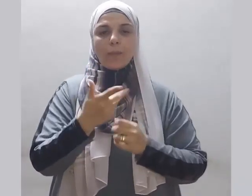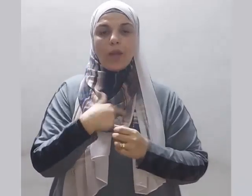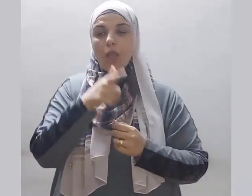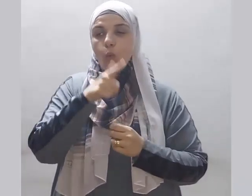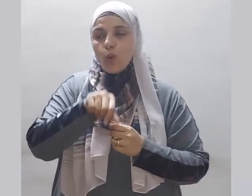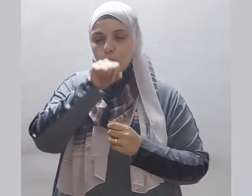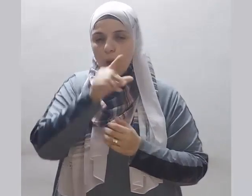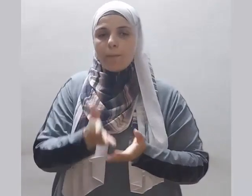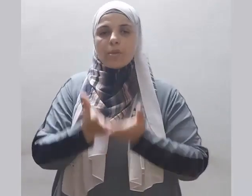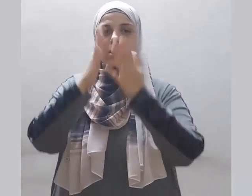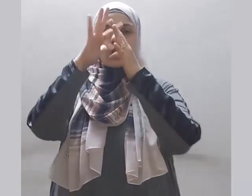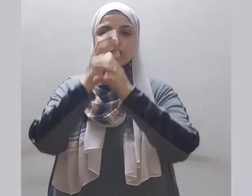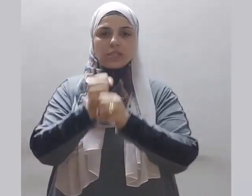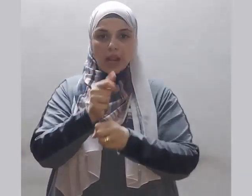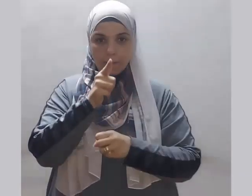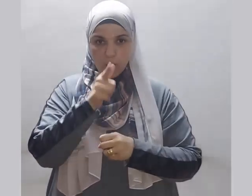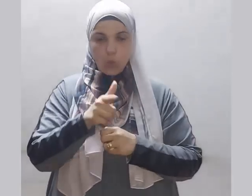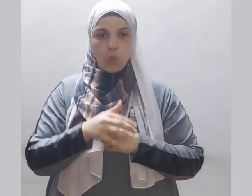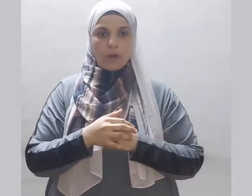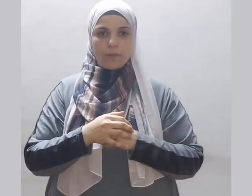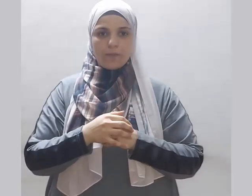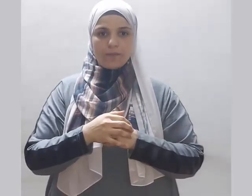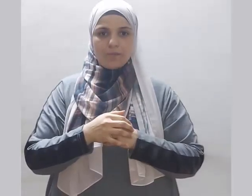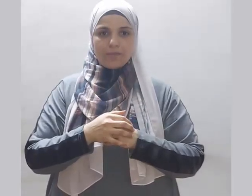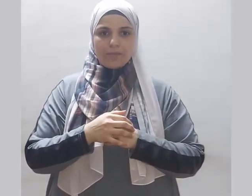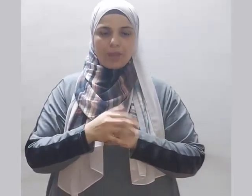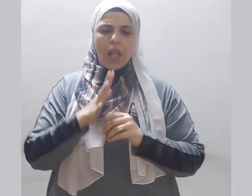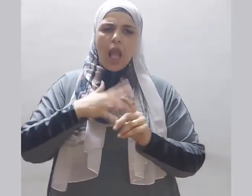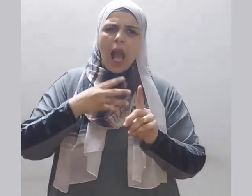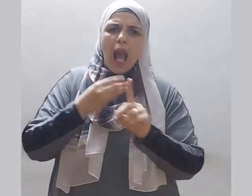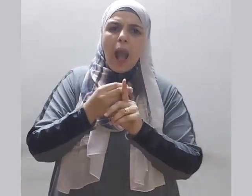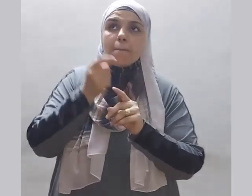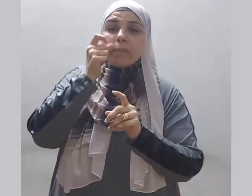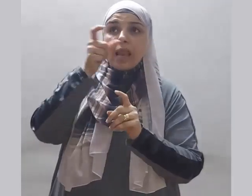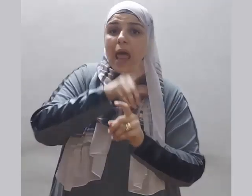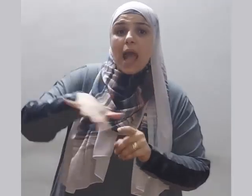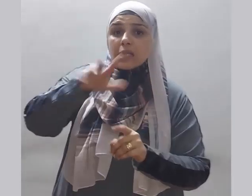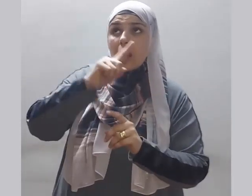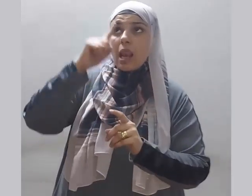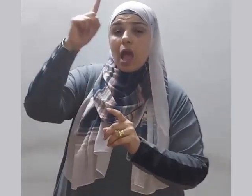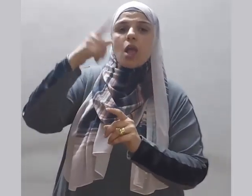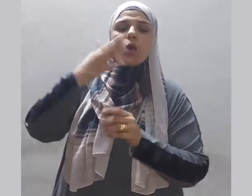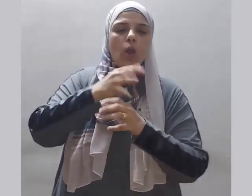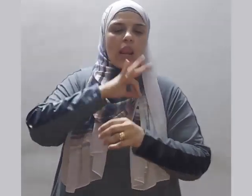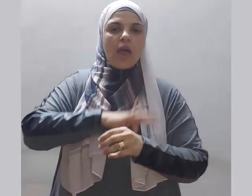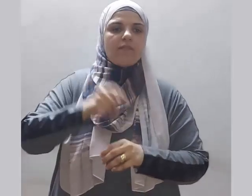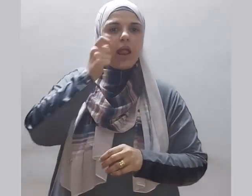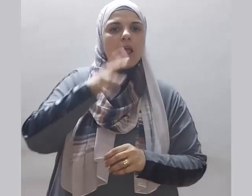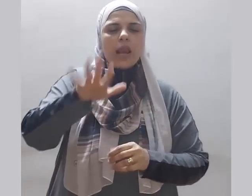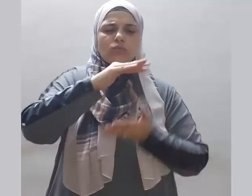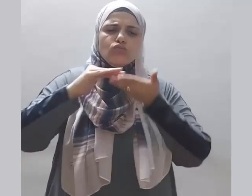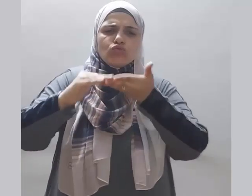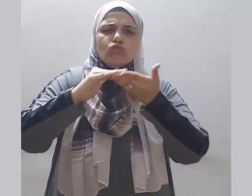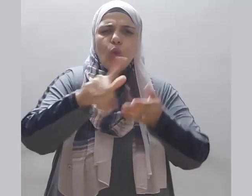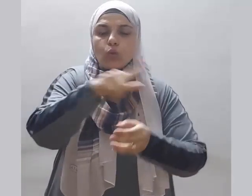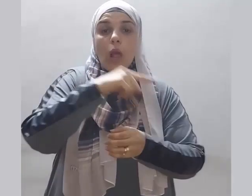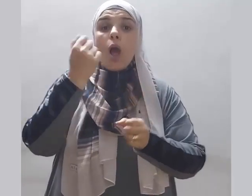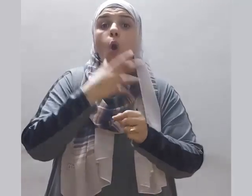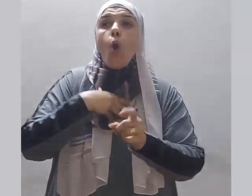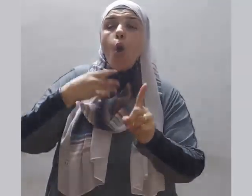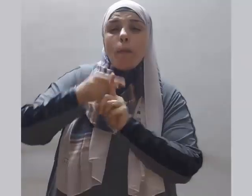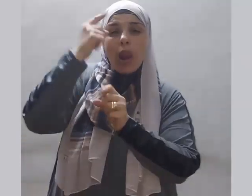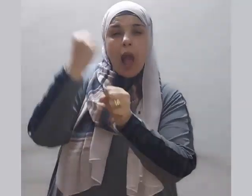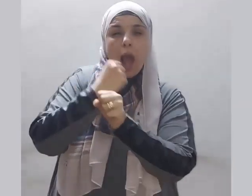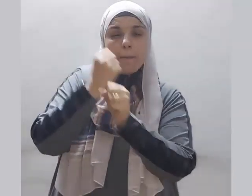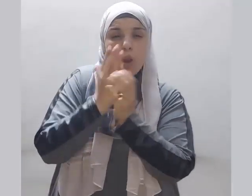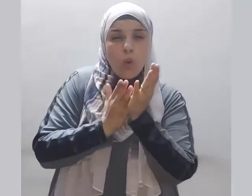نبينا صلى الله عليه وسلم احب الناس الى الله تعالى انفعهم للناس واحب الاعمال الى